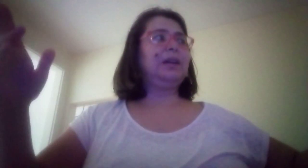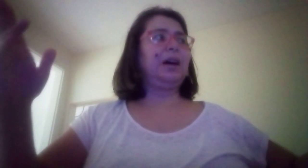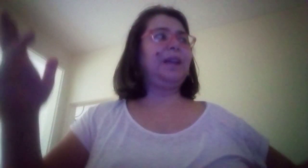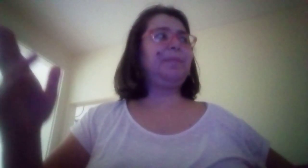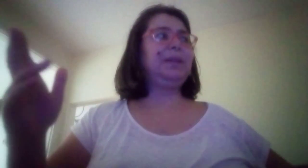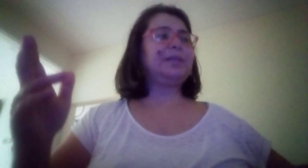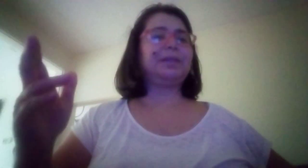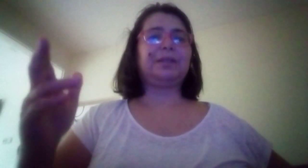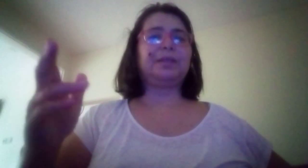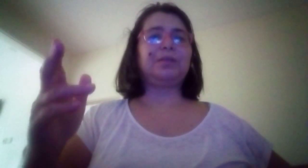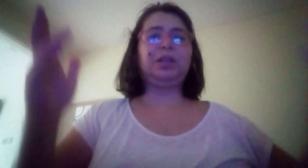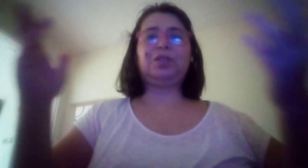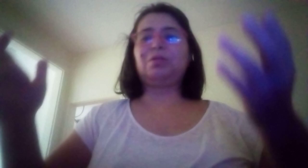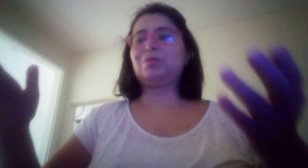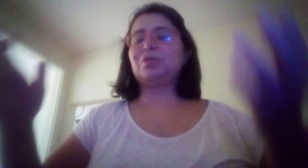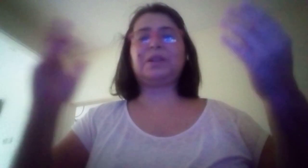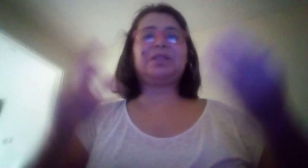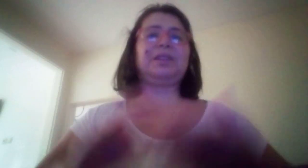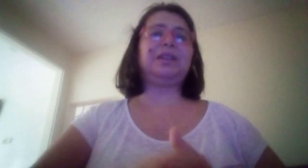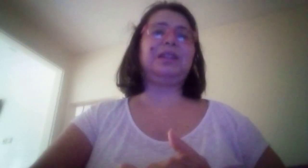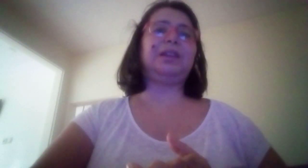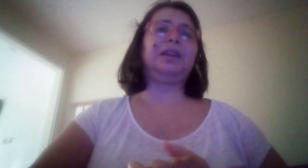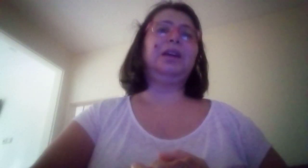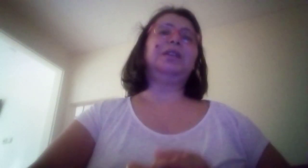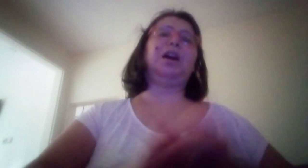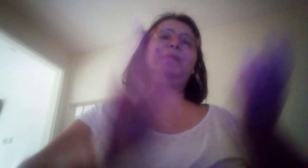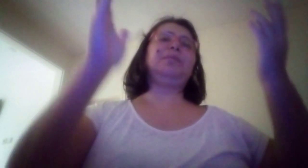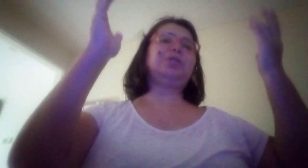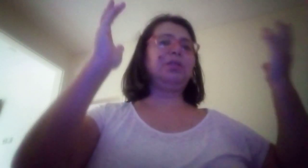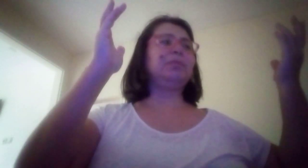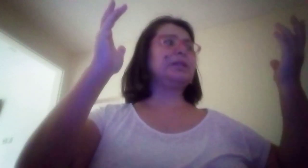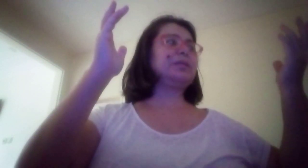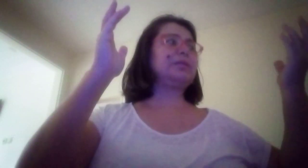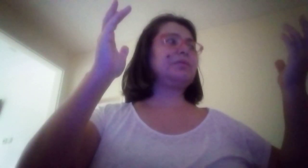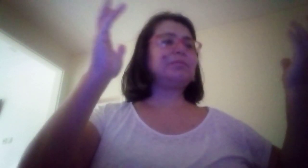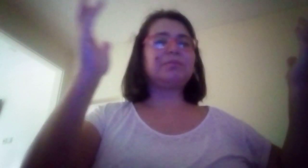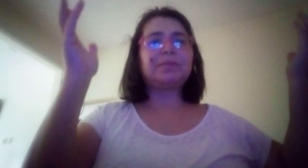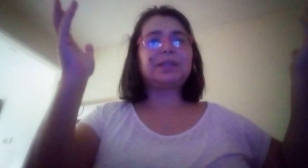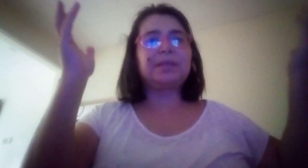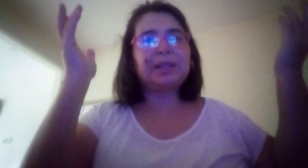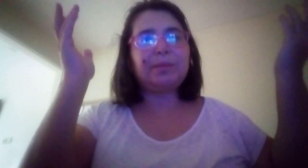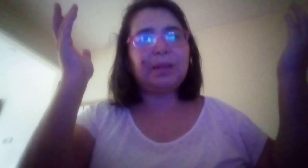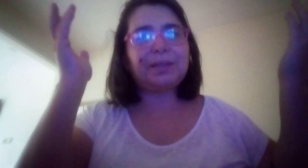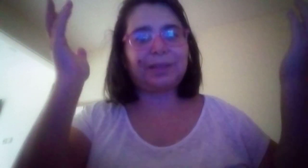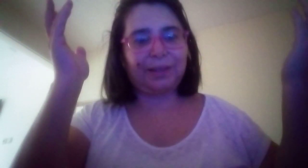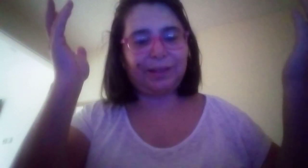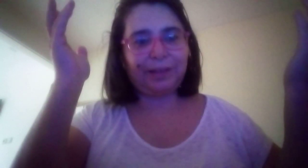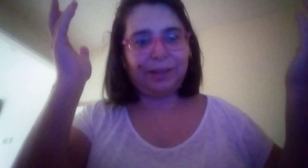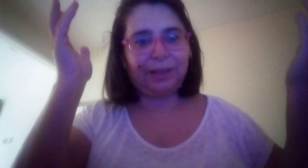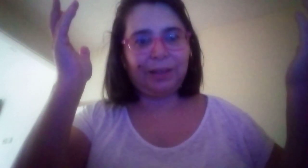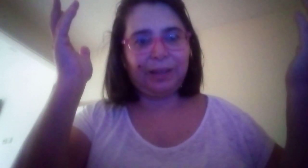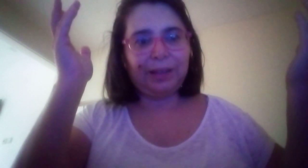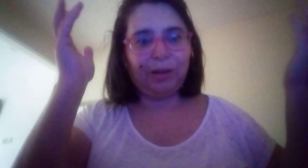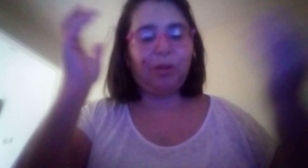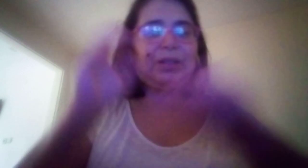Allah bilir yola çıkıyorsunuz başınıza ne geleceği Ya bana bir şey olmaz kimse bilemez ki O yüzden